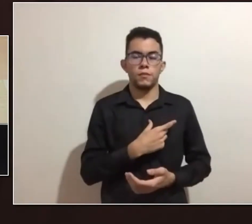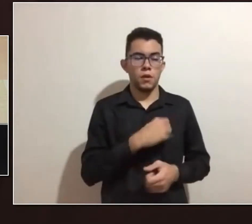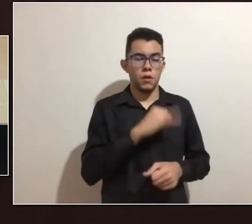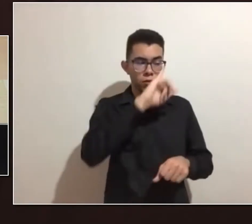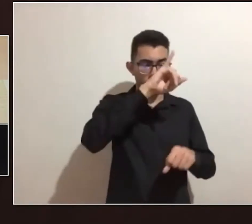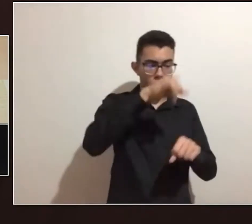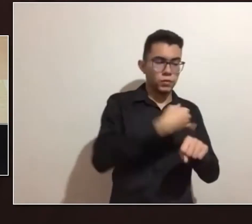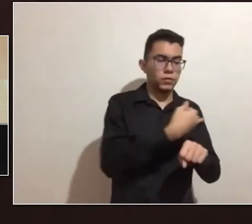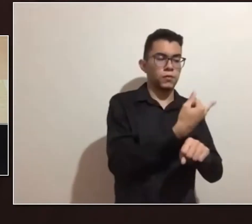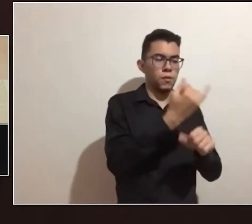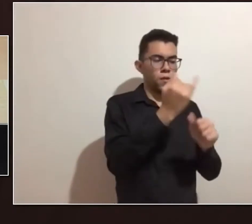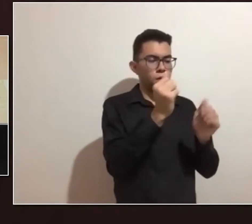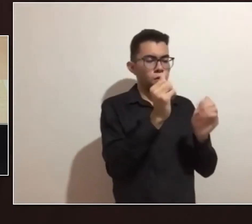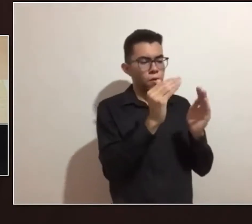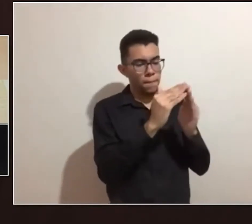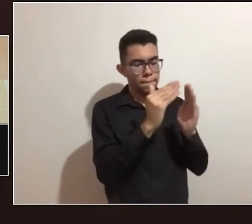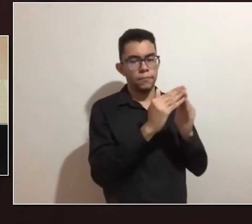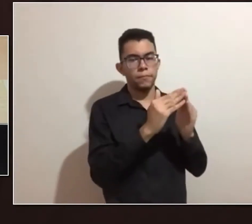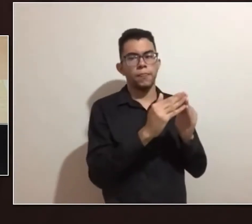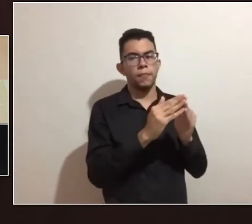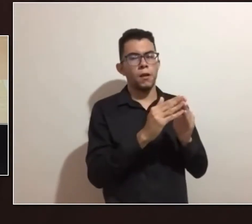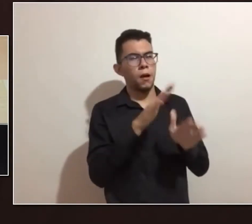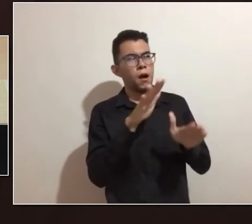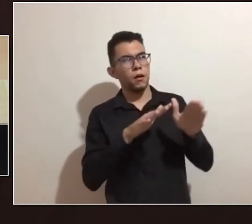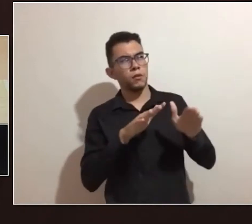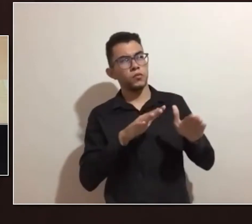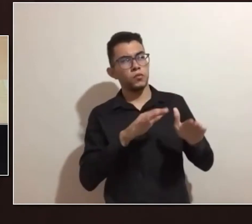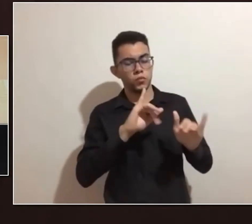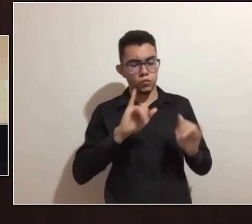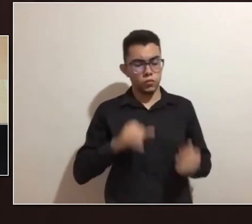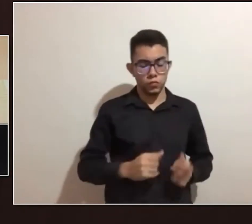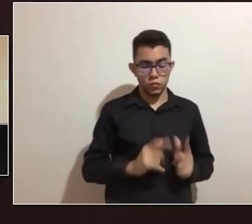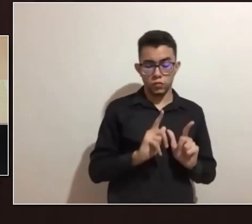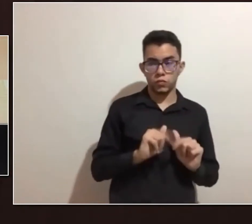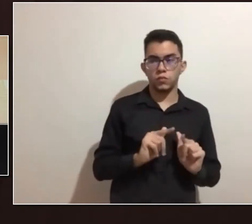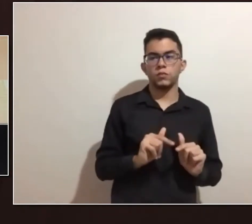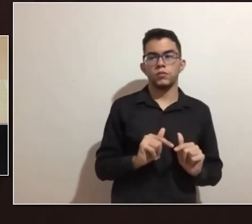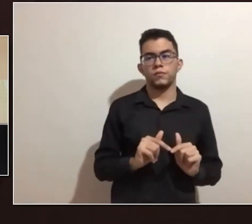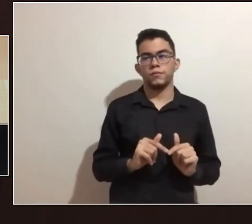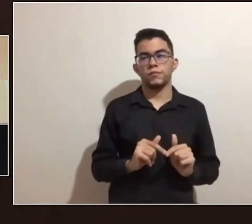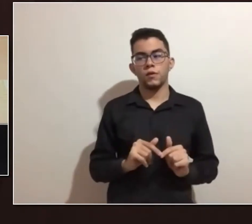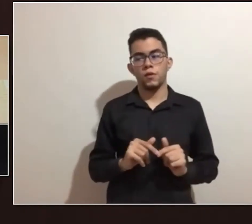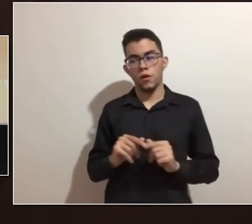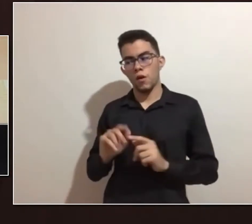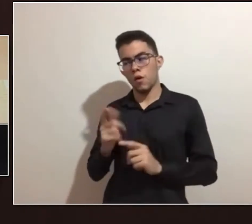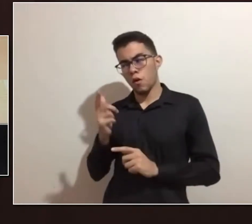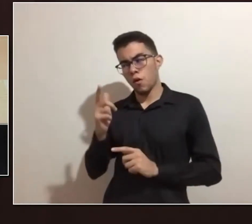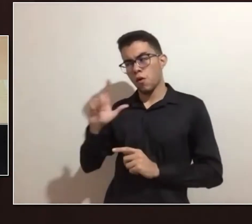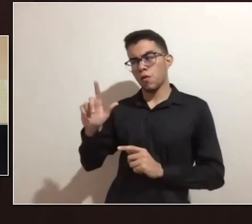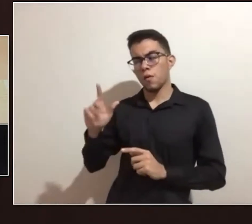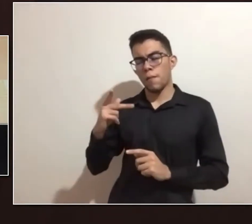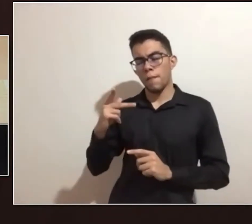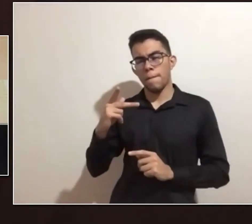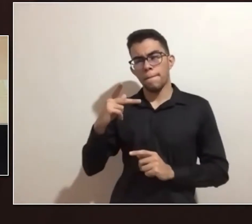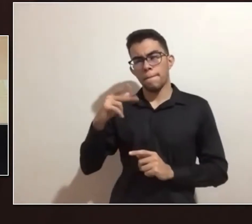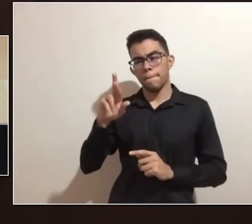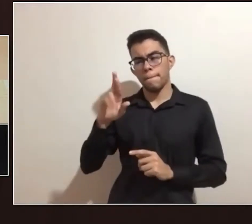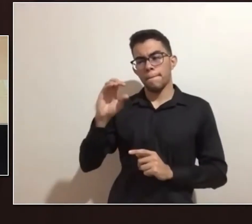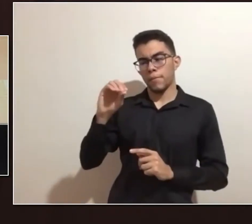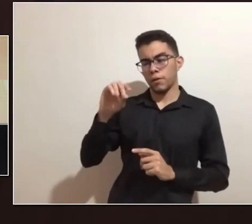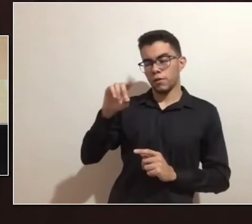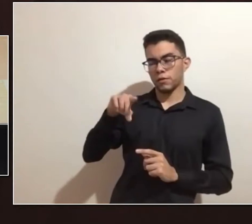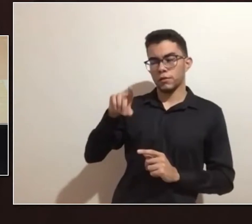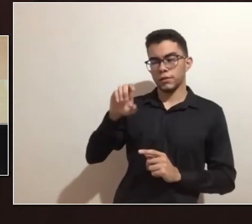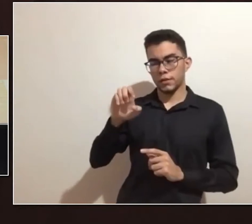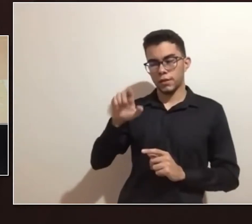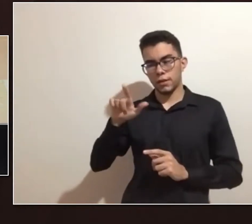Alguns eram judeus, outros eram prosélitos. Não sei se vocês sabem que é um prosélito. Prosélito é aquele